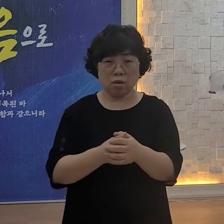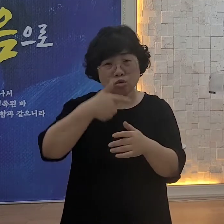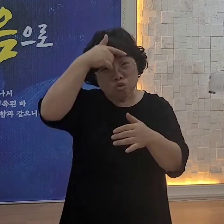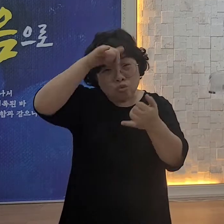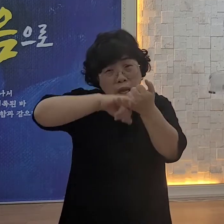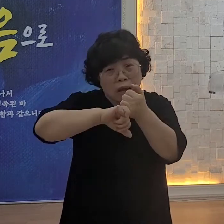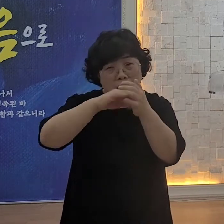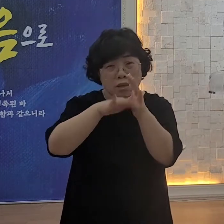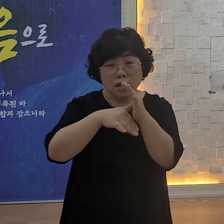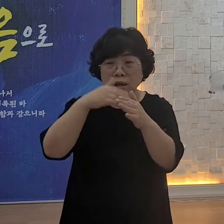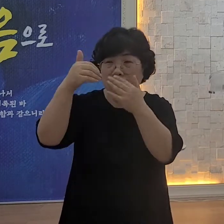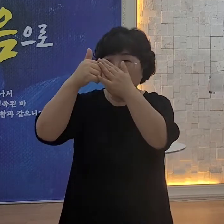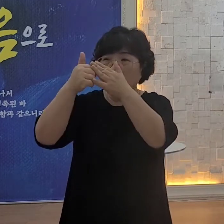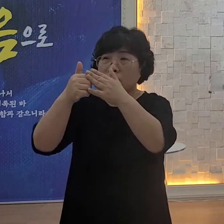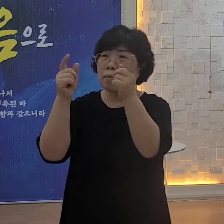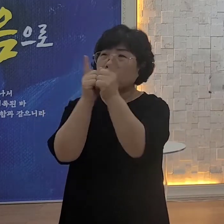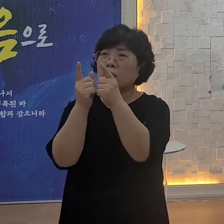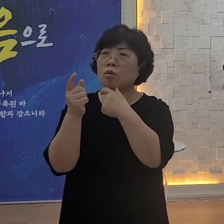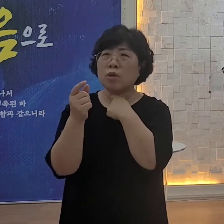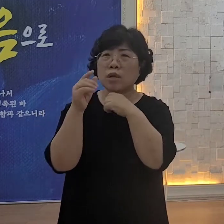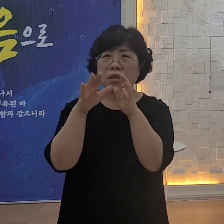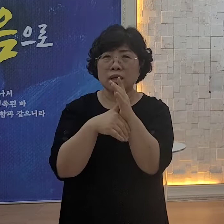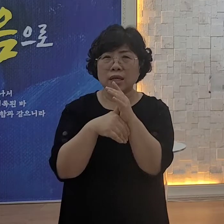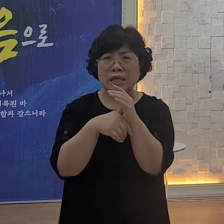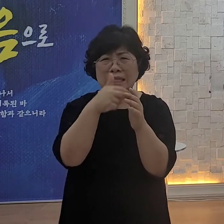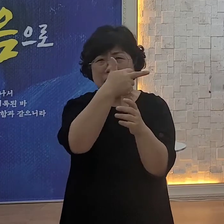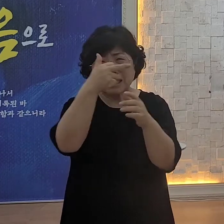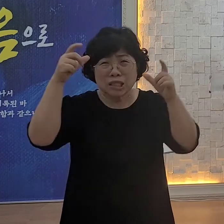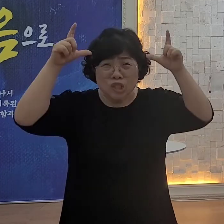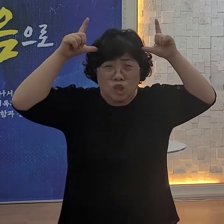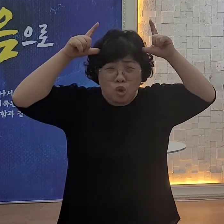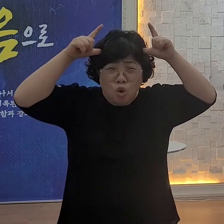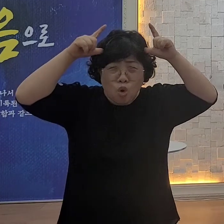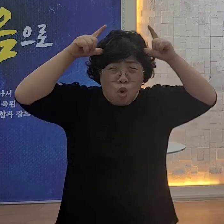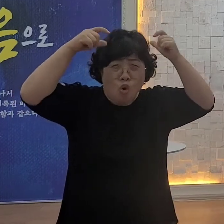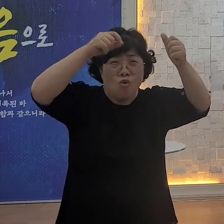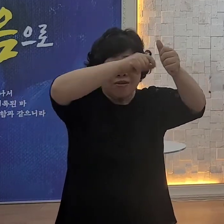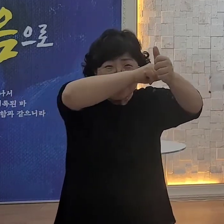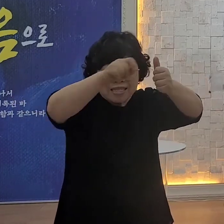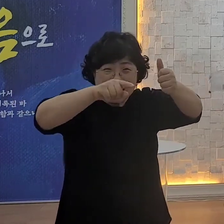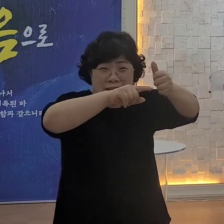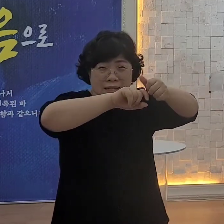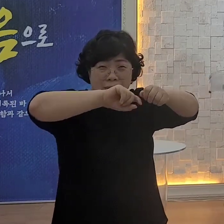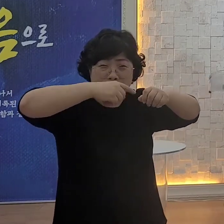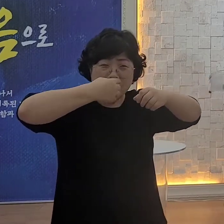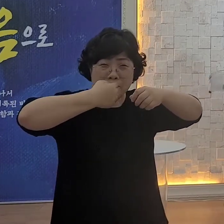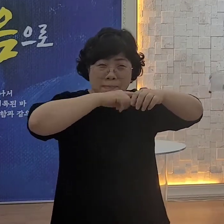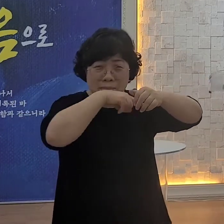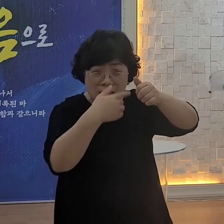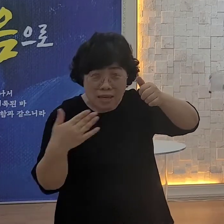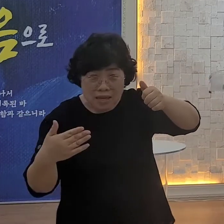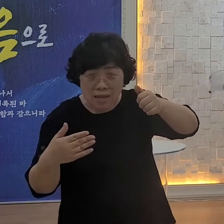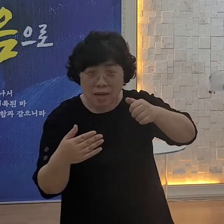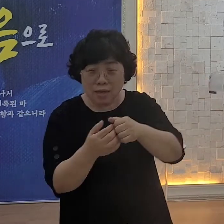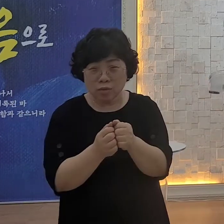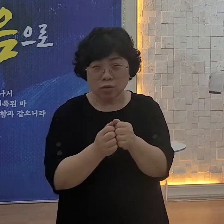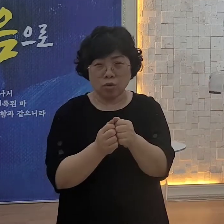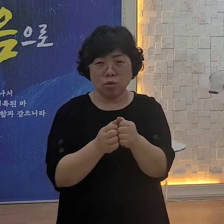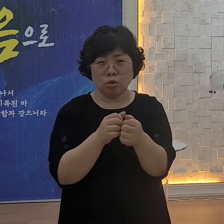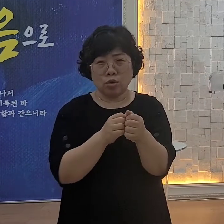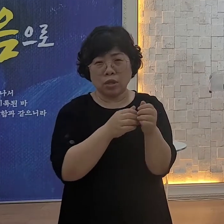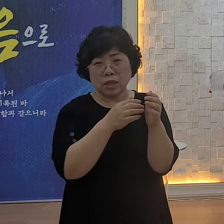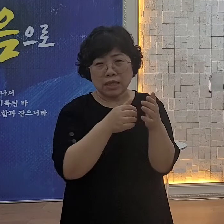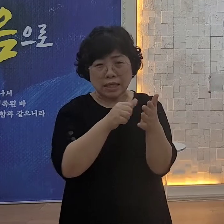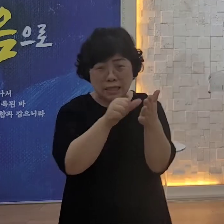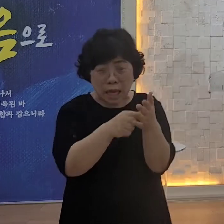만나러 나왔다면 뭐가 필요할까요? 여기에 큰 송아지를 잡고 피를 흘리고 난리를 쳐야 돼. 그런데 오늘